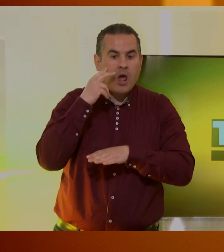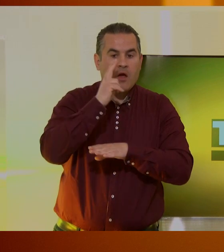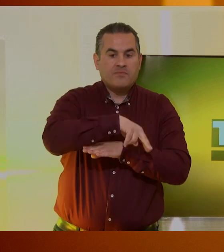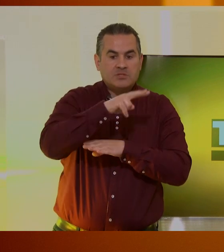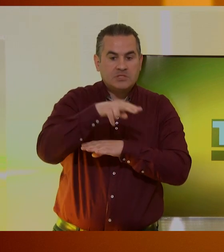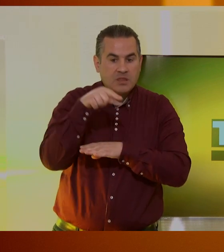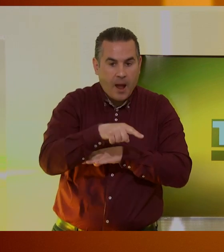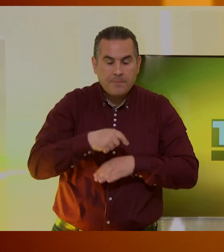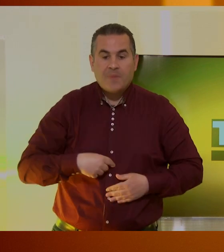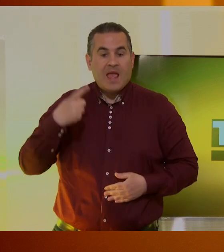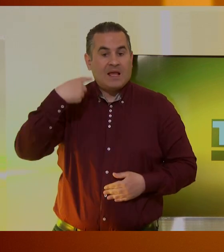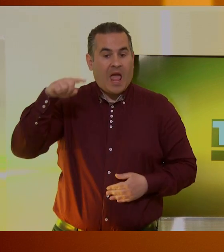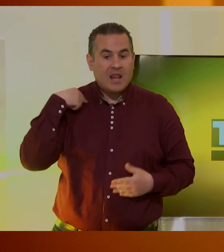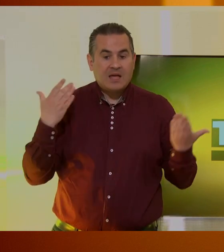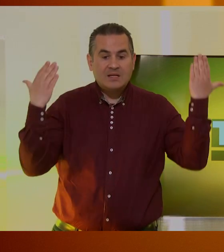del